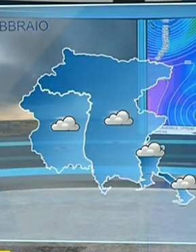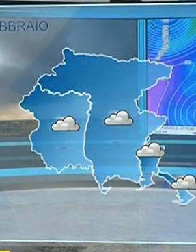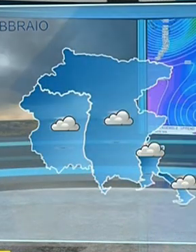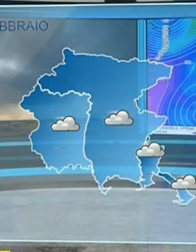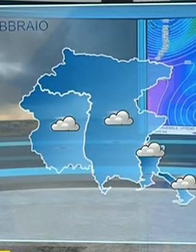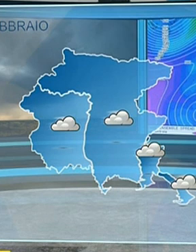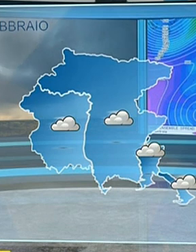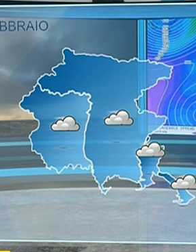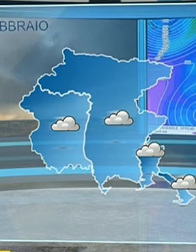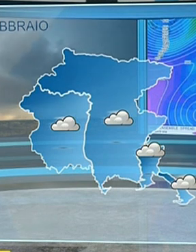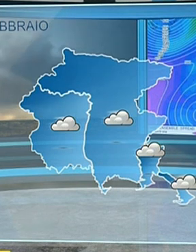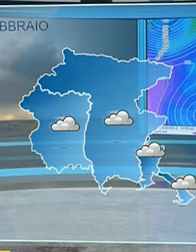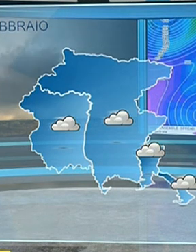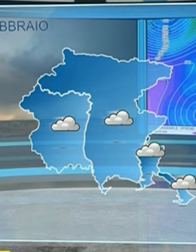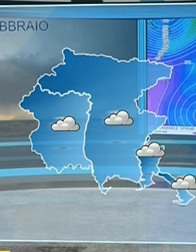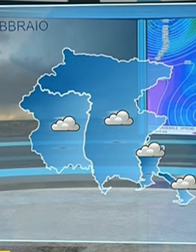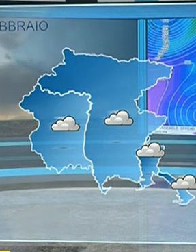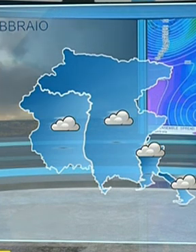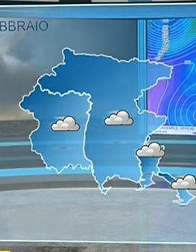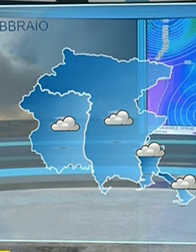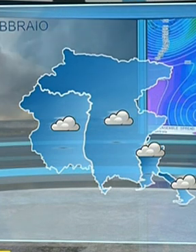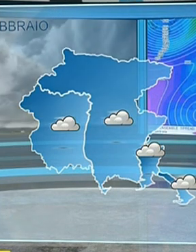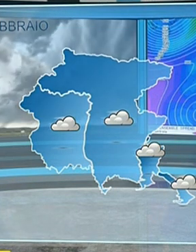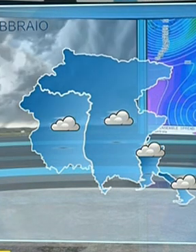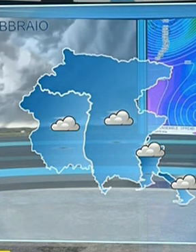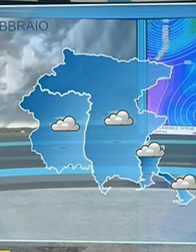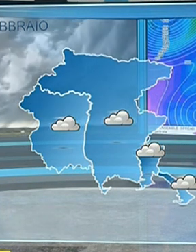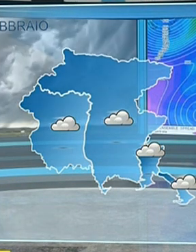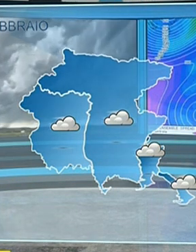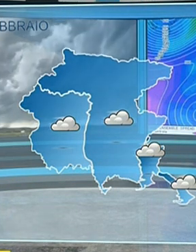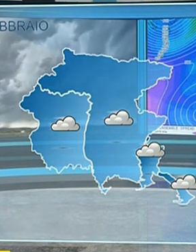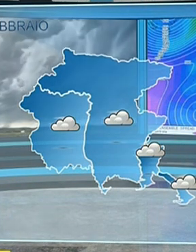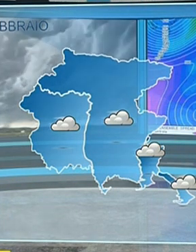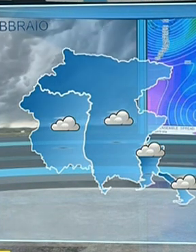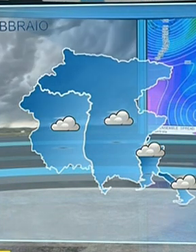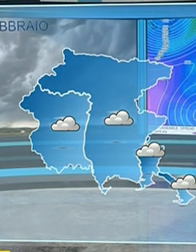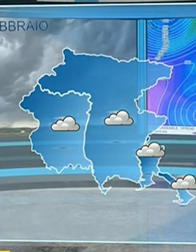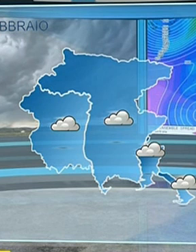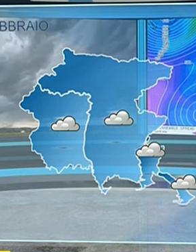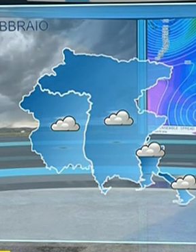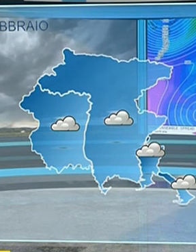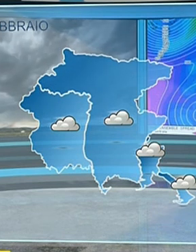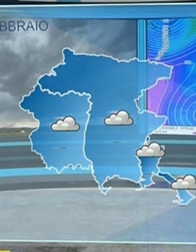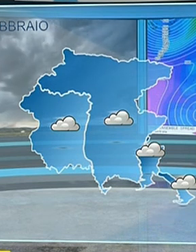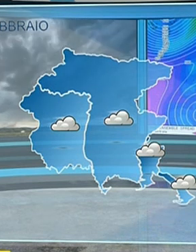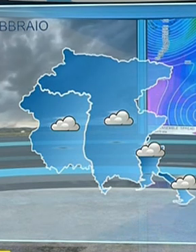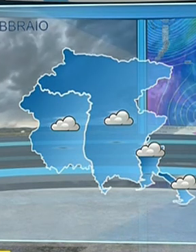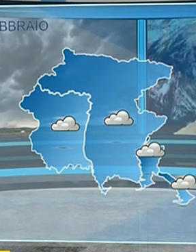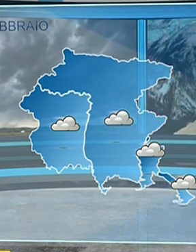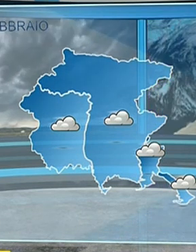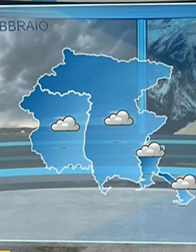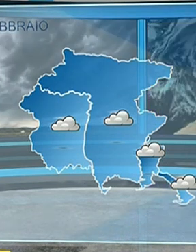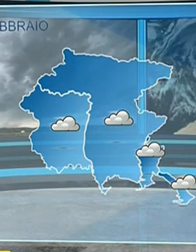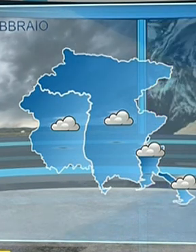lo stesso scenario con cielo alquanto grigio e con nebbie in pianura. Col passare delle ore saranno possibili delle piogge